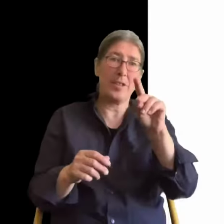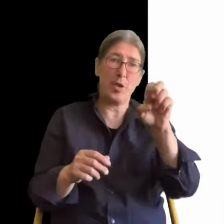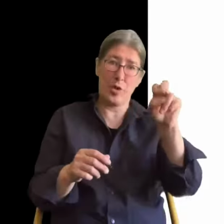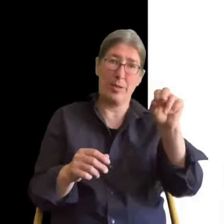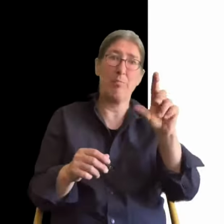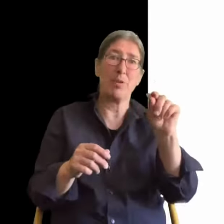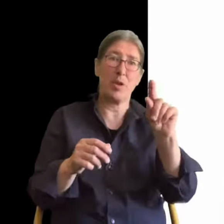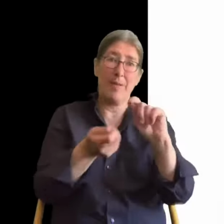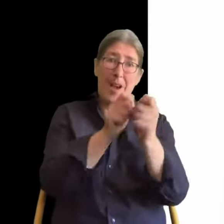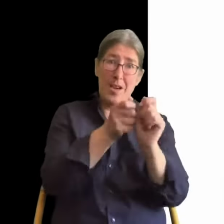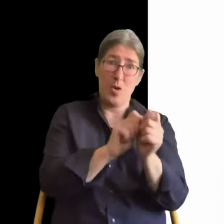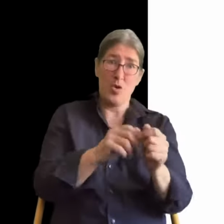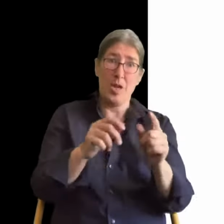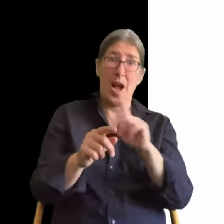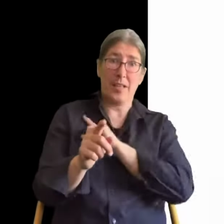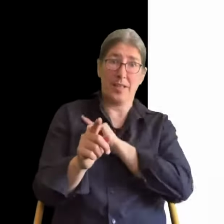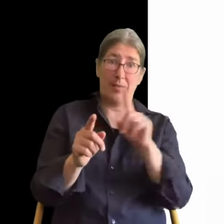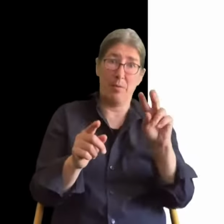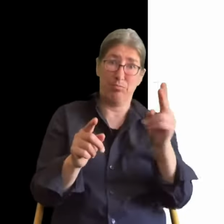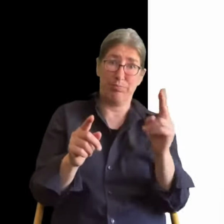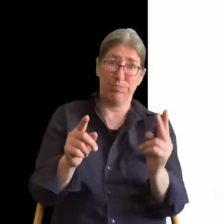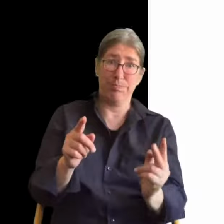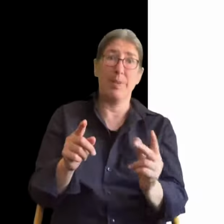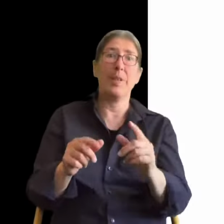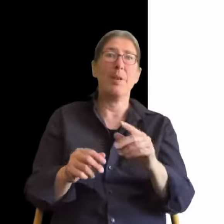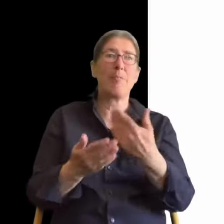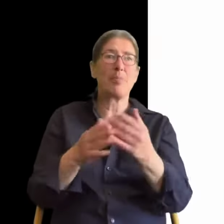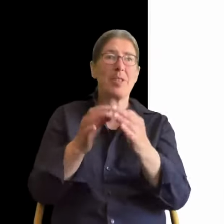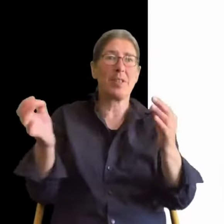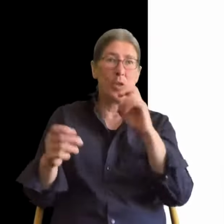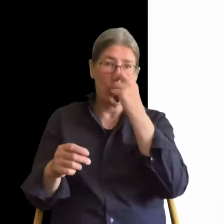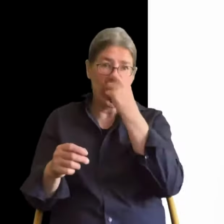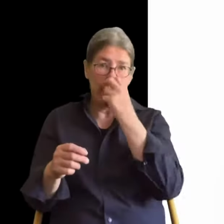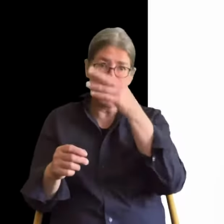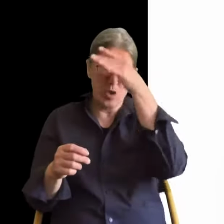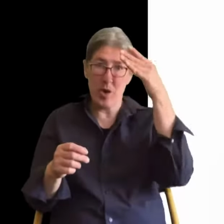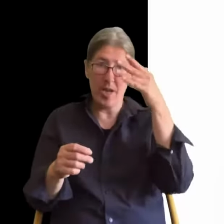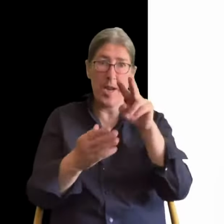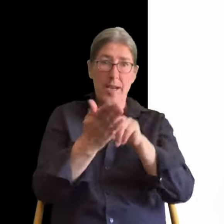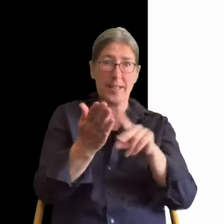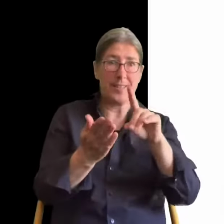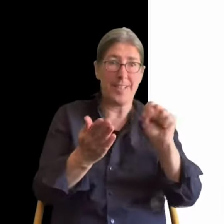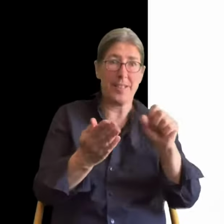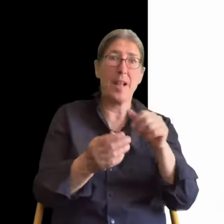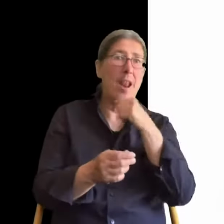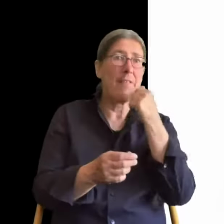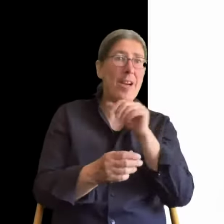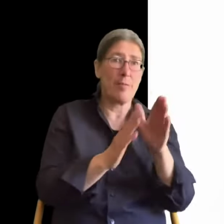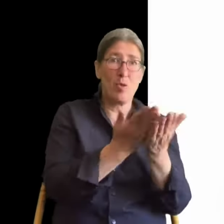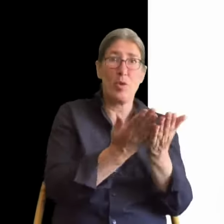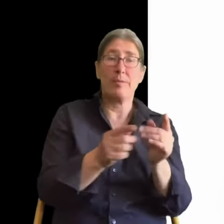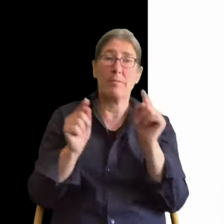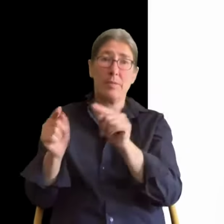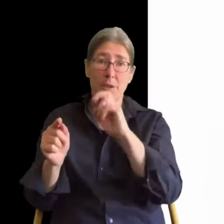also die Veränderung von Adjektiven. Ein Beispielsatz: Der neugierige Junge liest das langweilige Buch. Wie ist der Junge? Er ist